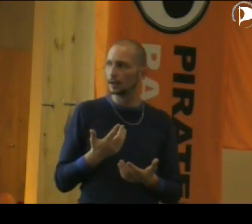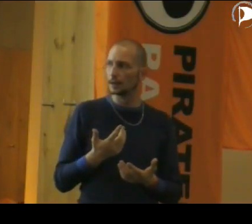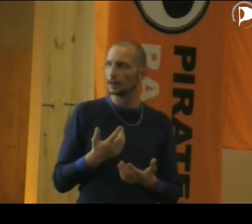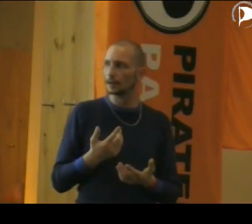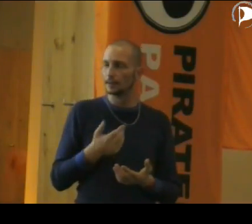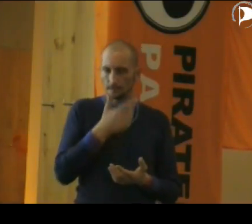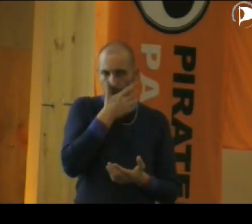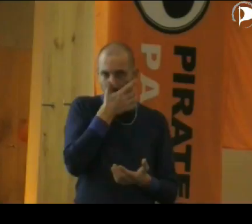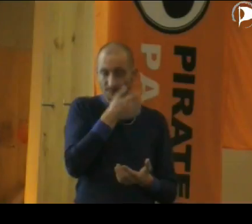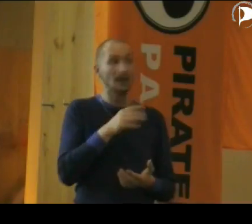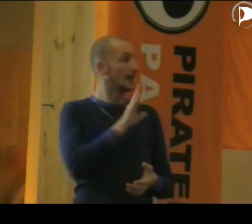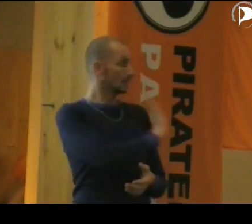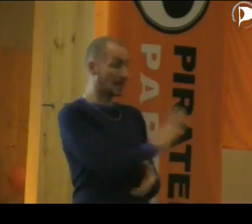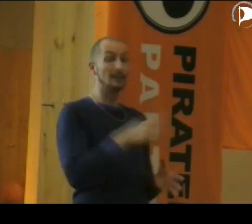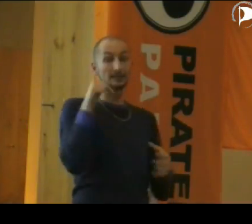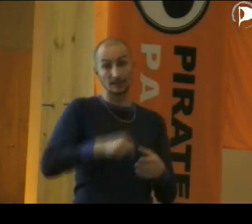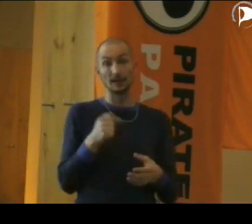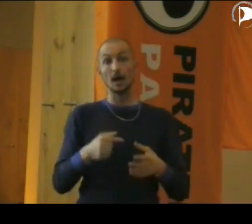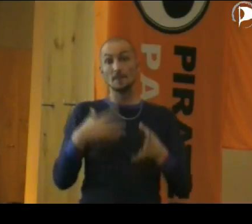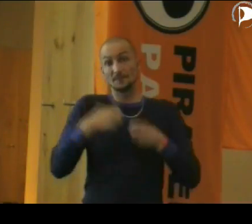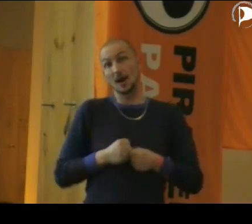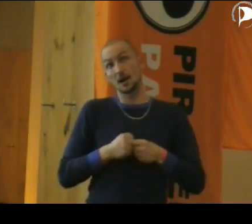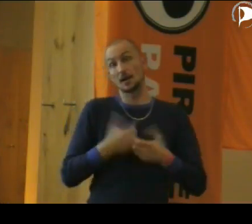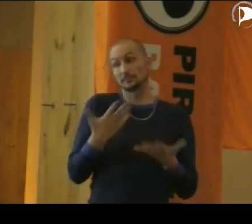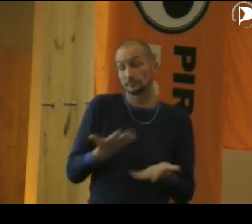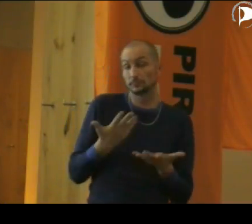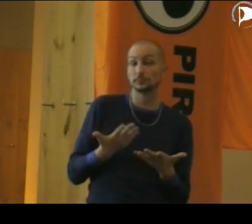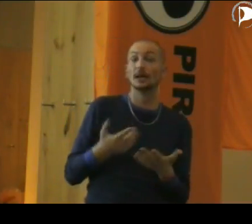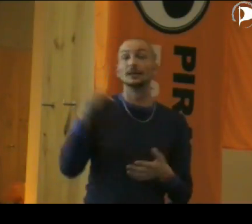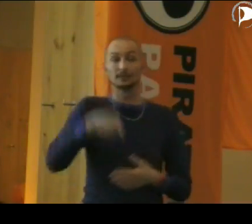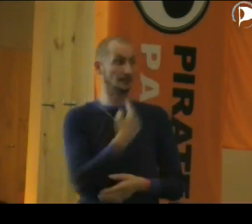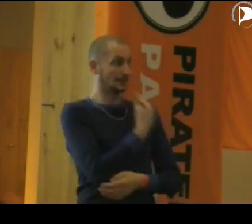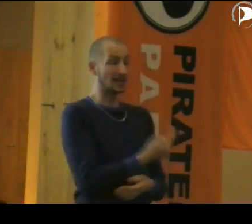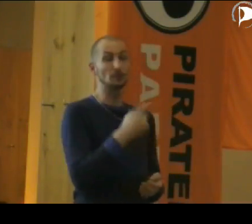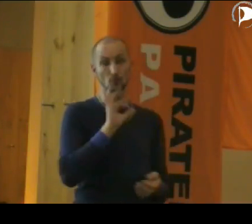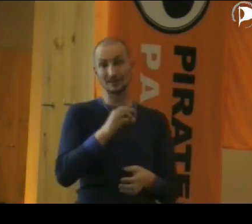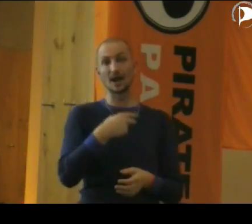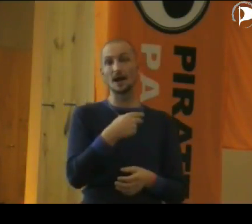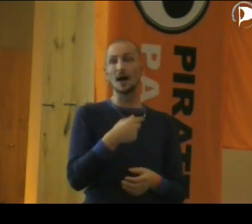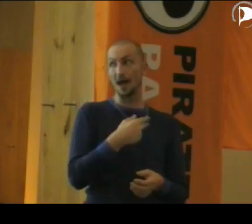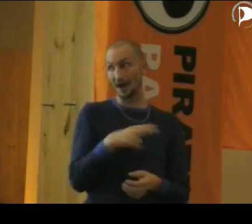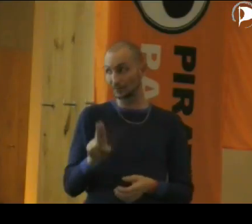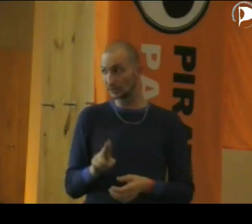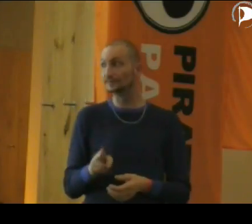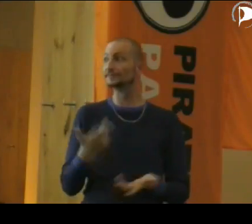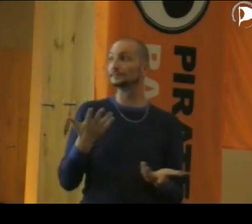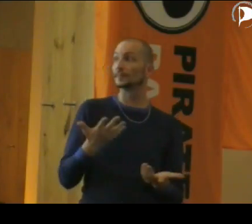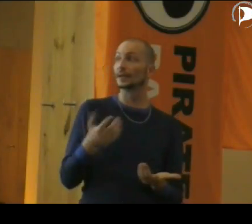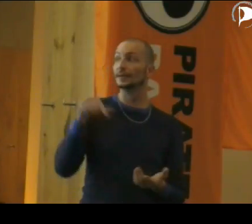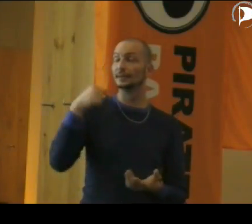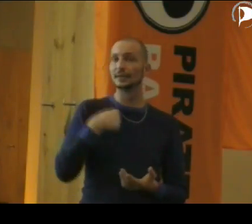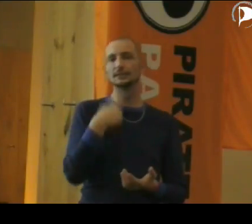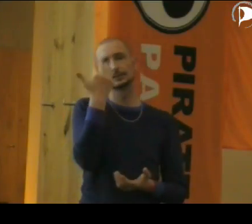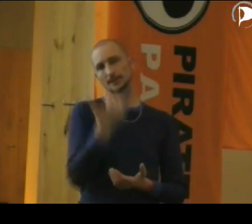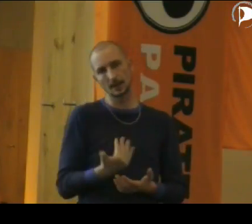sogar ein zeichen dass man nichts hier was service gut geeignet ich sehe